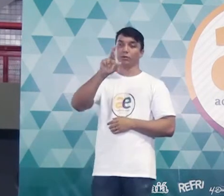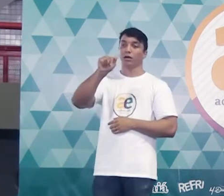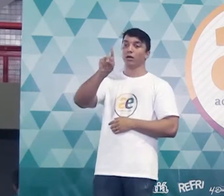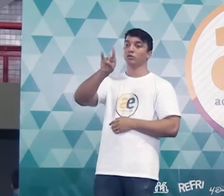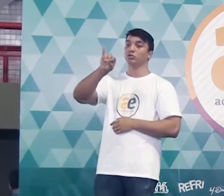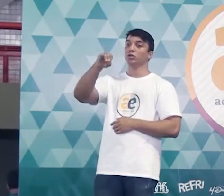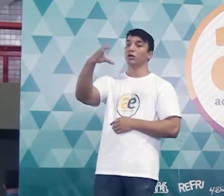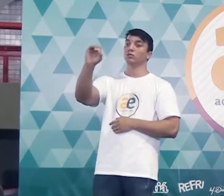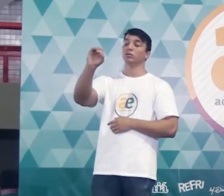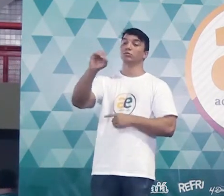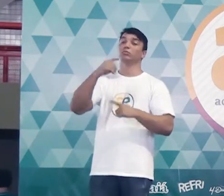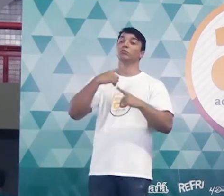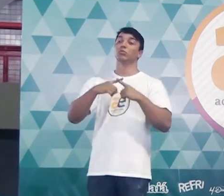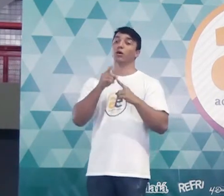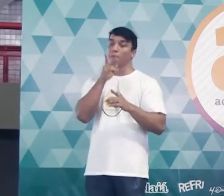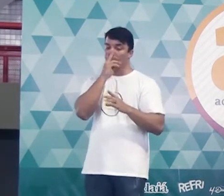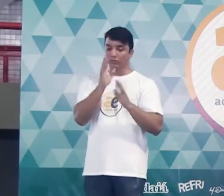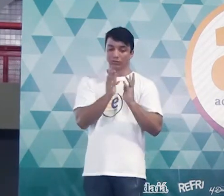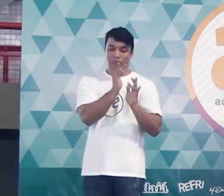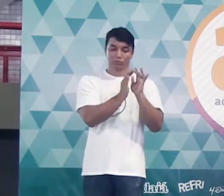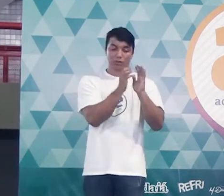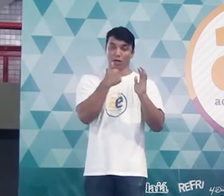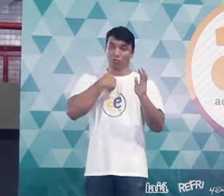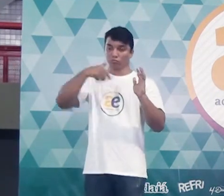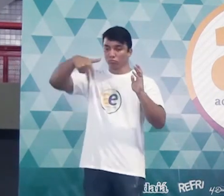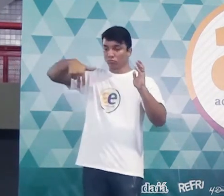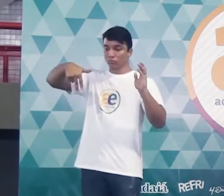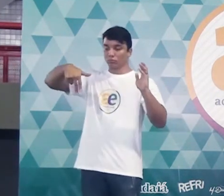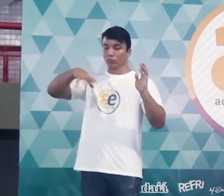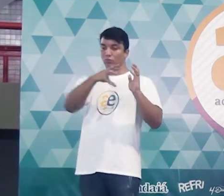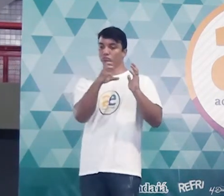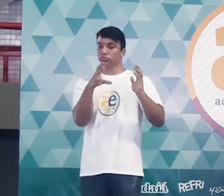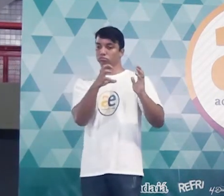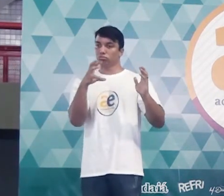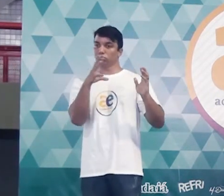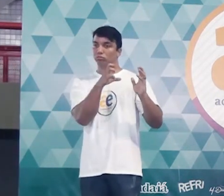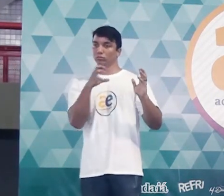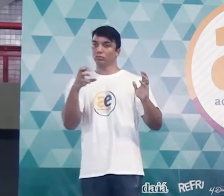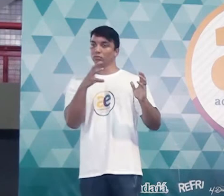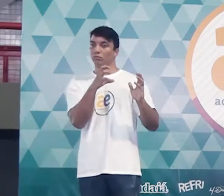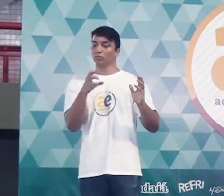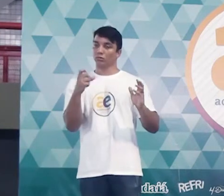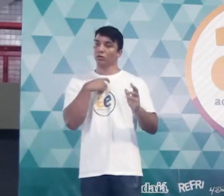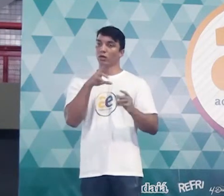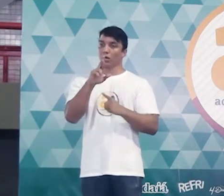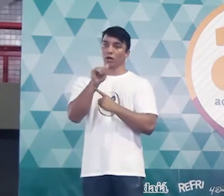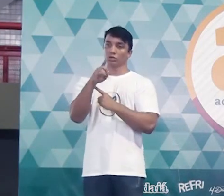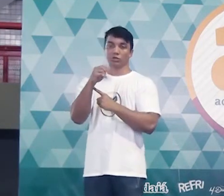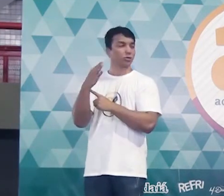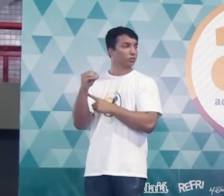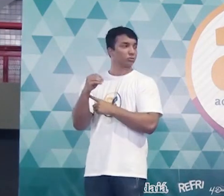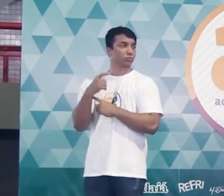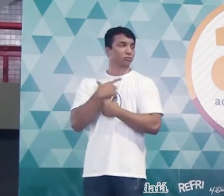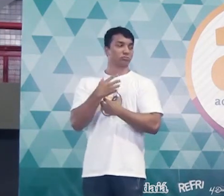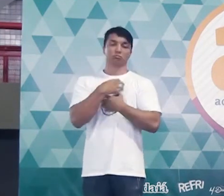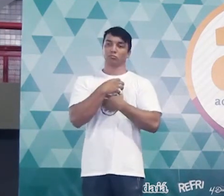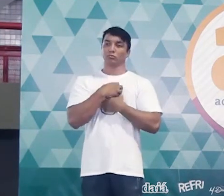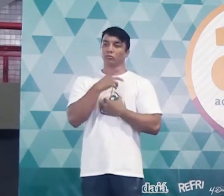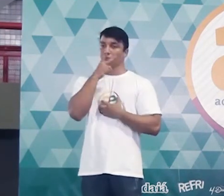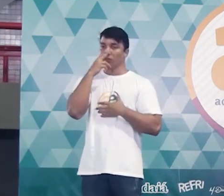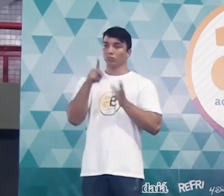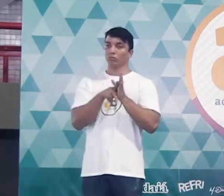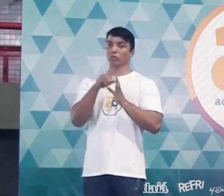quê? Porque você não está do lado da fogueira? Você está recebendo radiação da própria fogueira que está emitindo ondas de